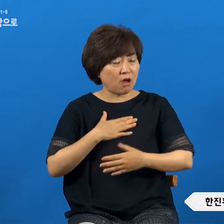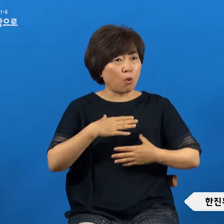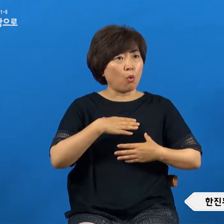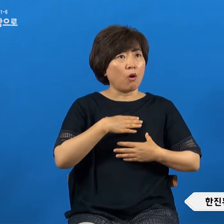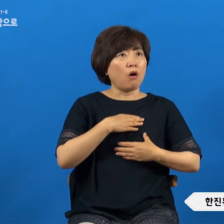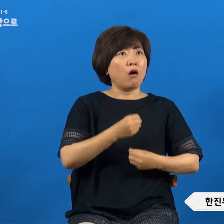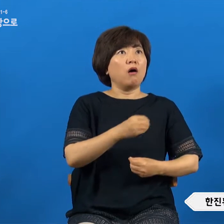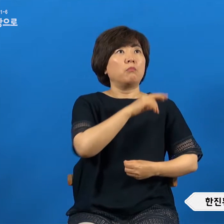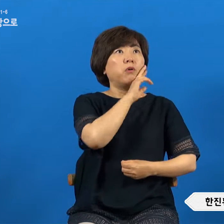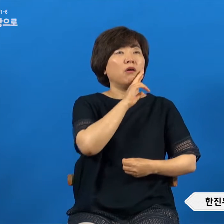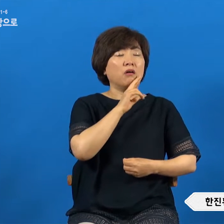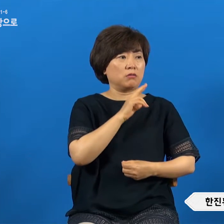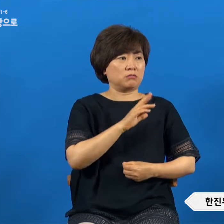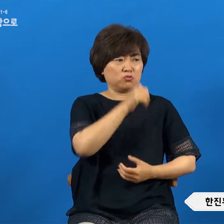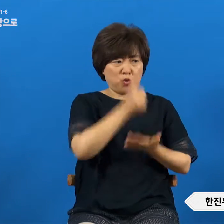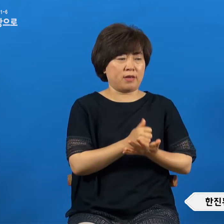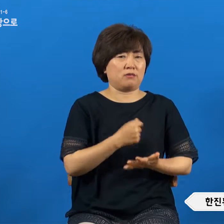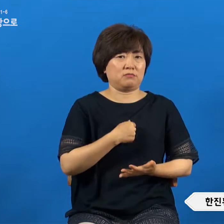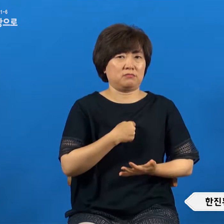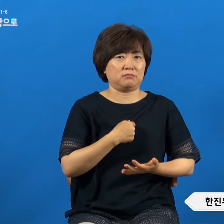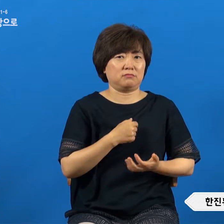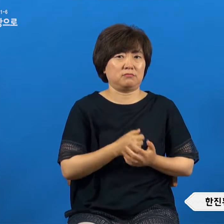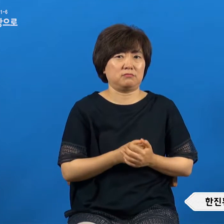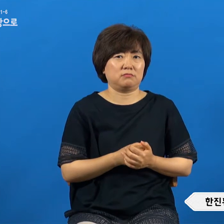그건 죄악입니다.